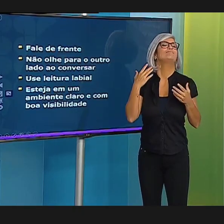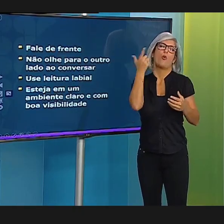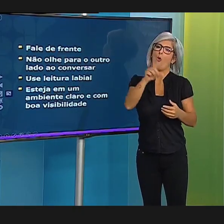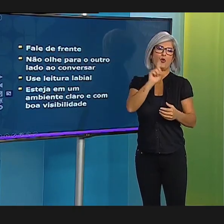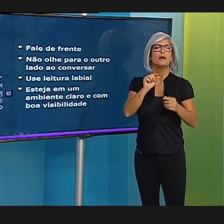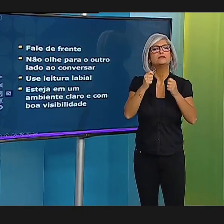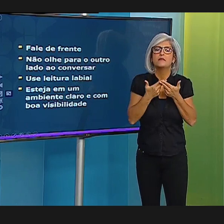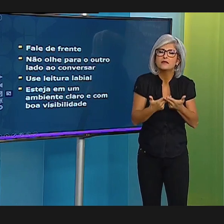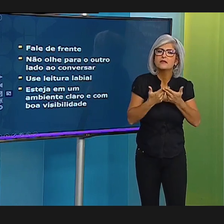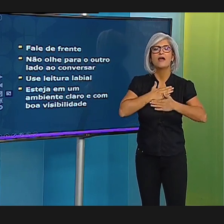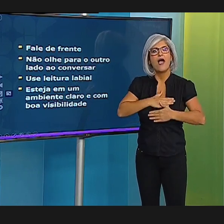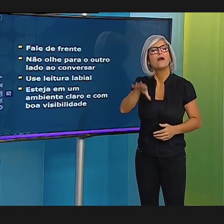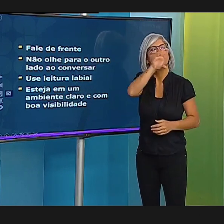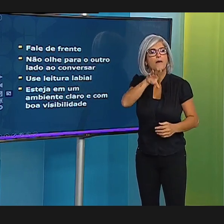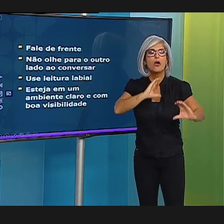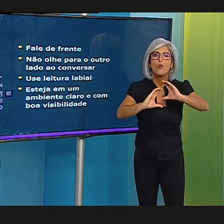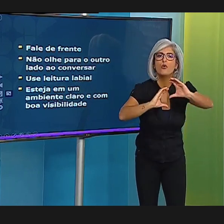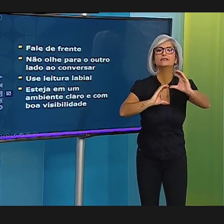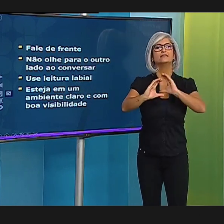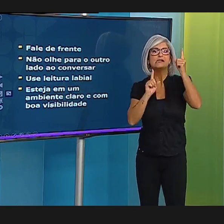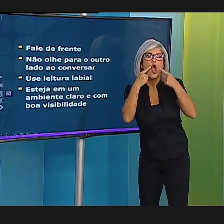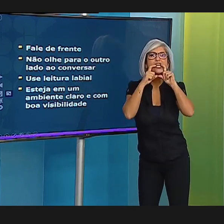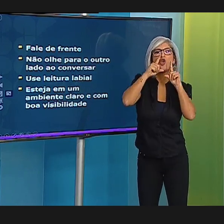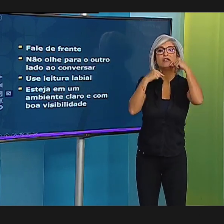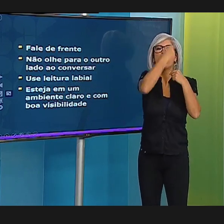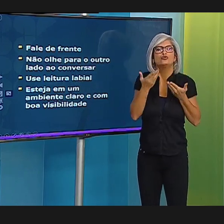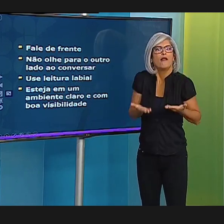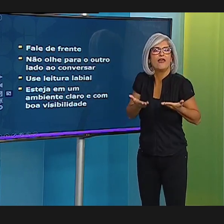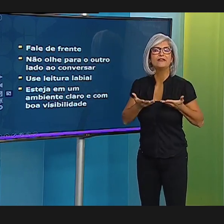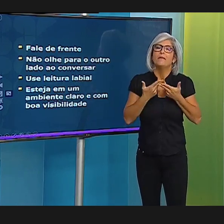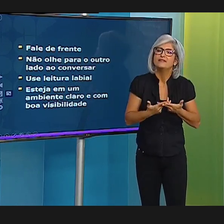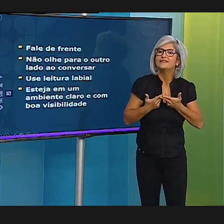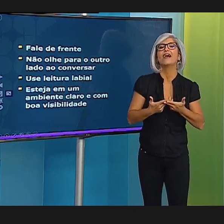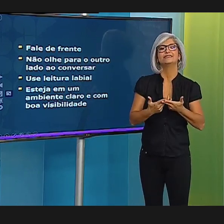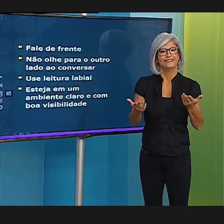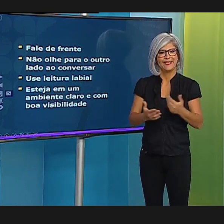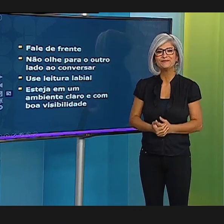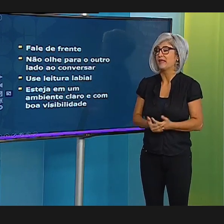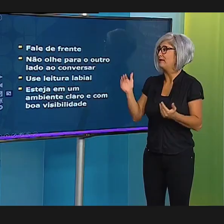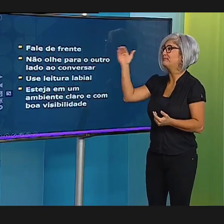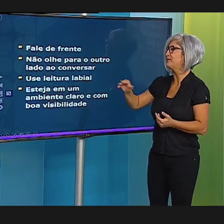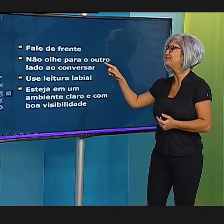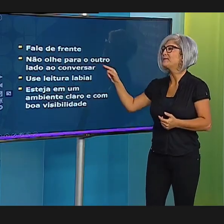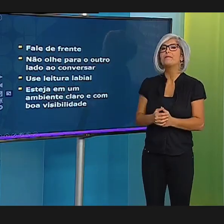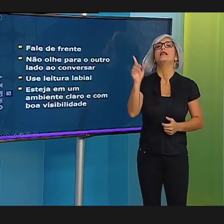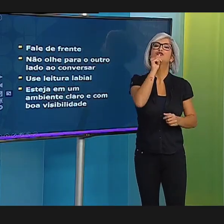utiliza um bigode, uma barba ou algo assim que pode estar ali cobrindo a movimentação da boca. Procure fazer uma boa articulação com bastante paciência. No segundo item aqui